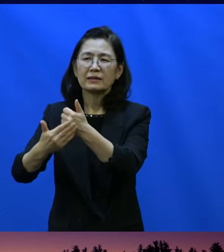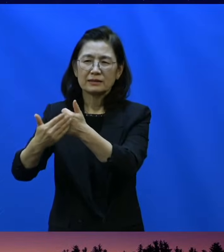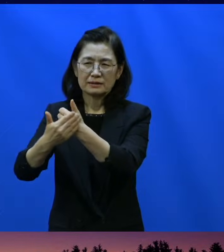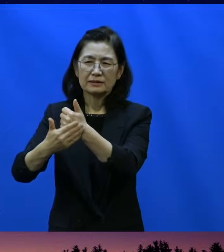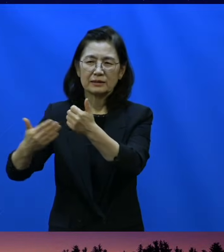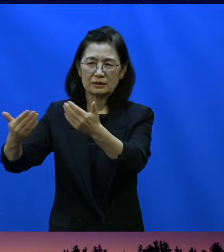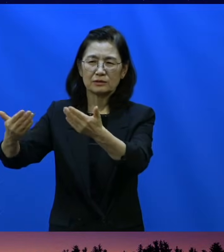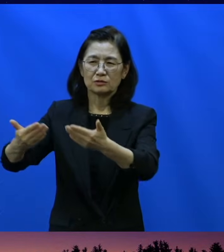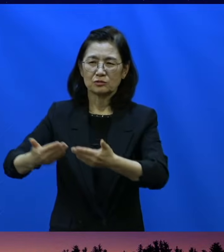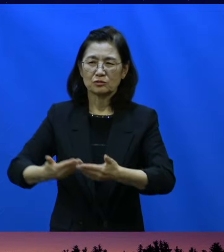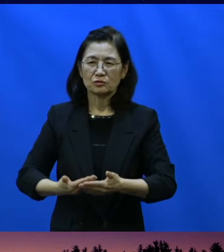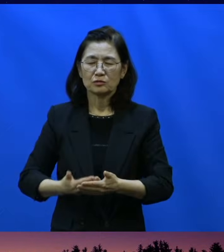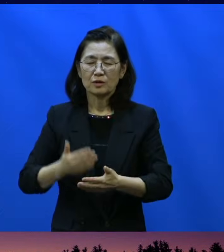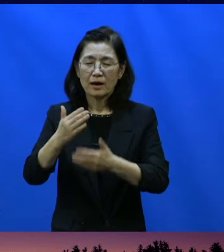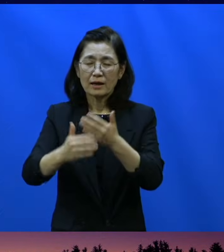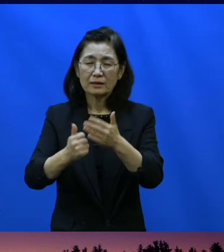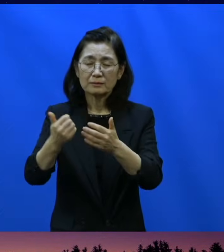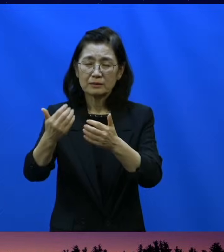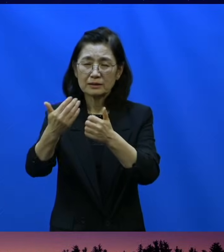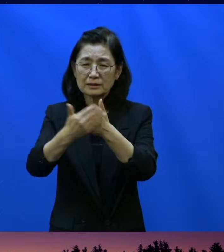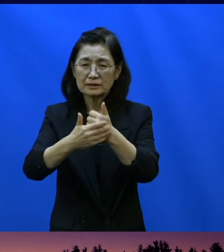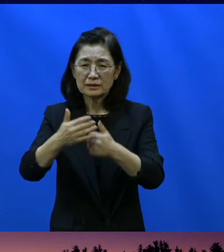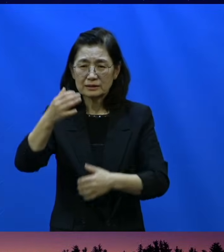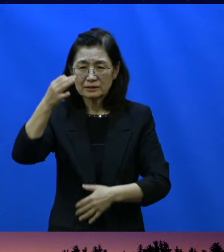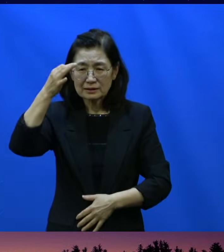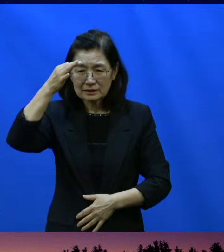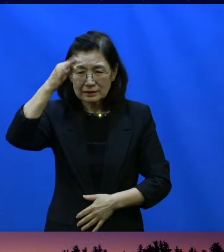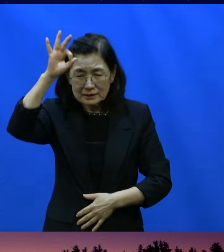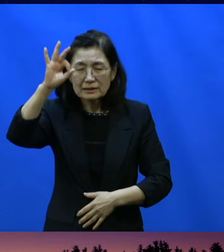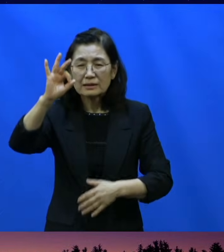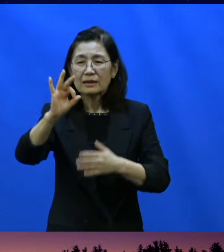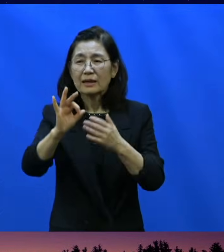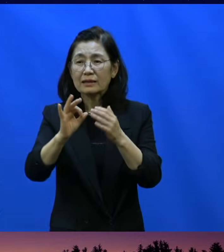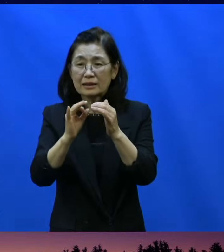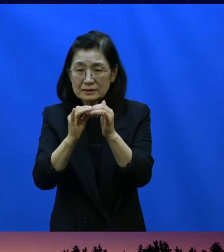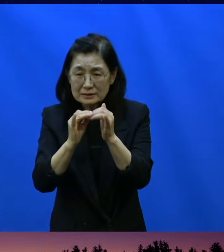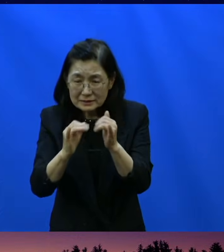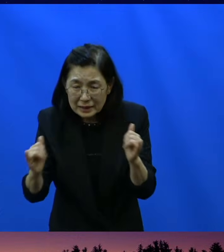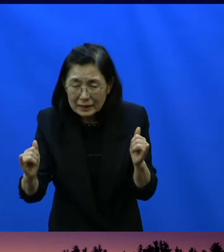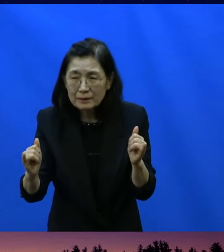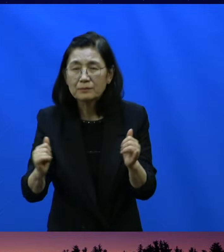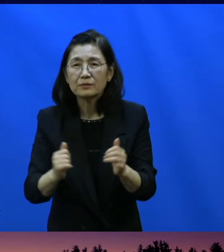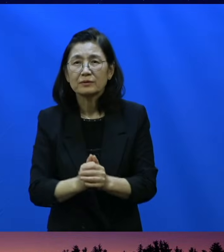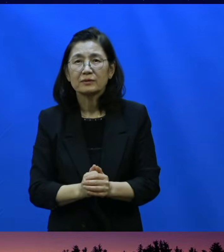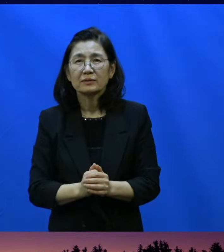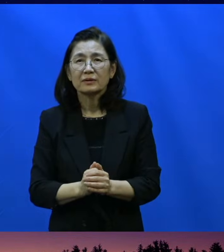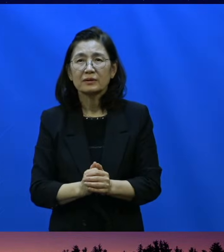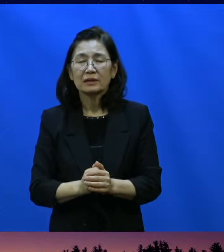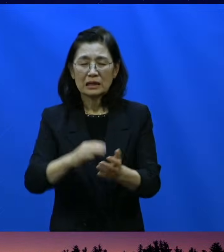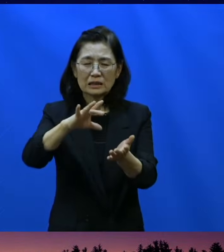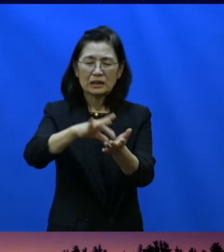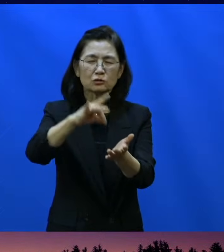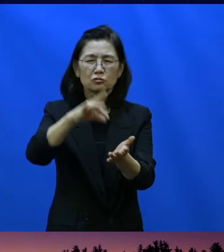근데 이 은혜를 깨달은 사람은요, 대충 살 수 없어요. 받은 은혜에 대해서 보답하고 싶어.